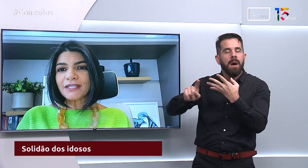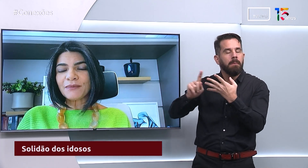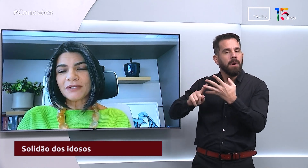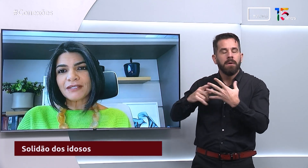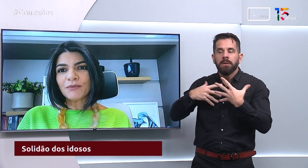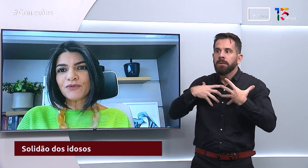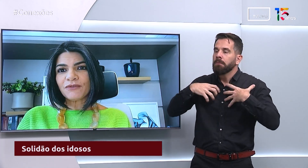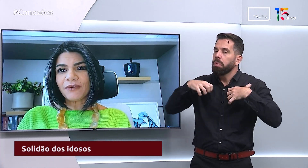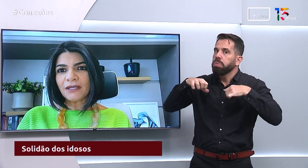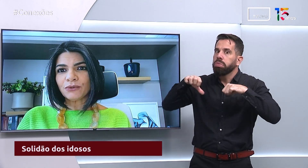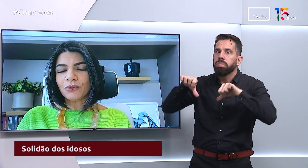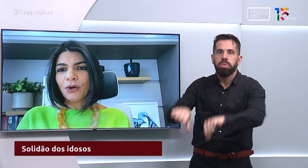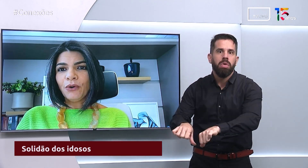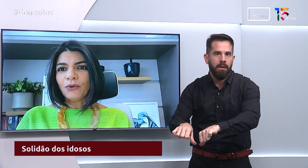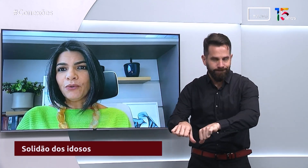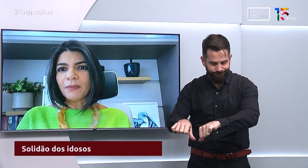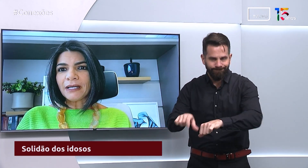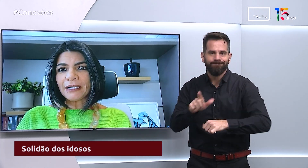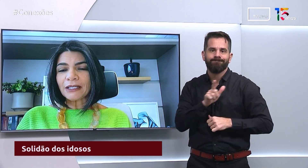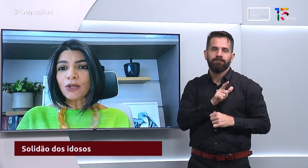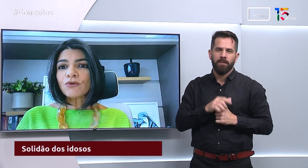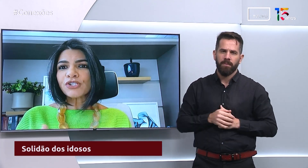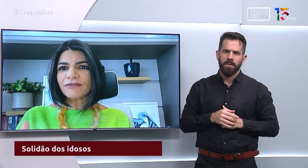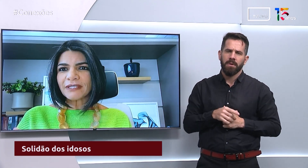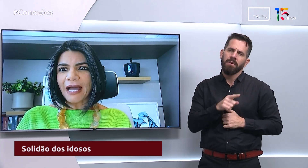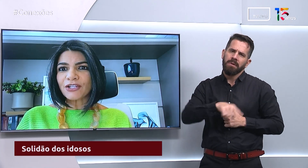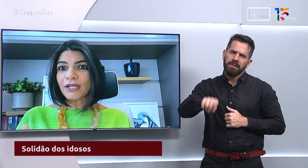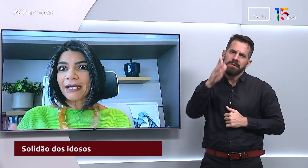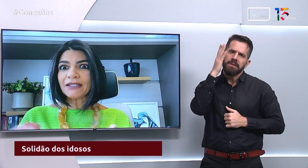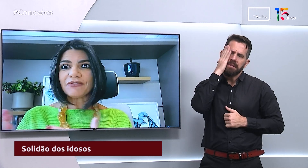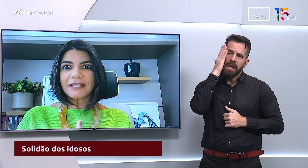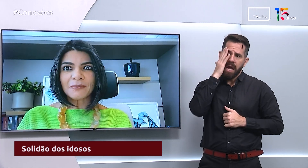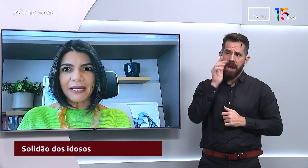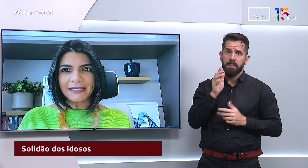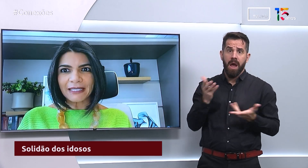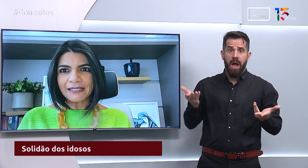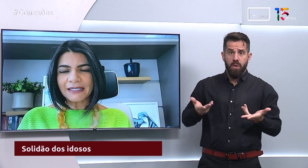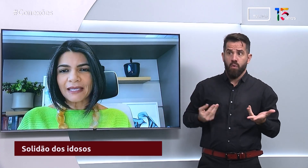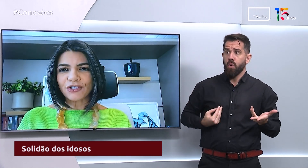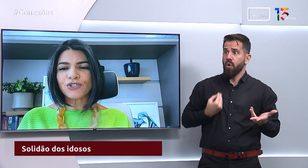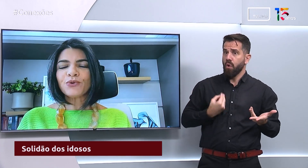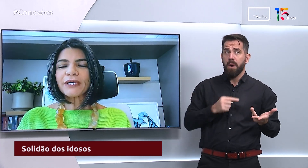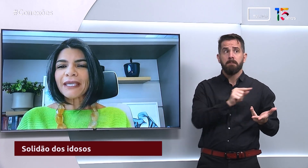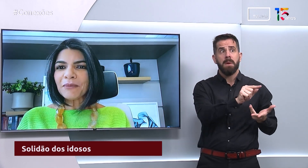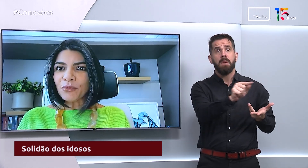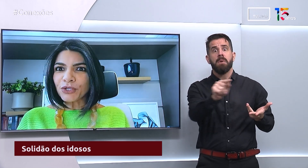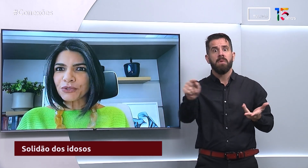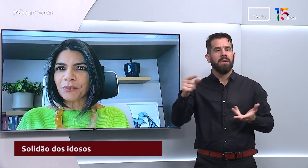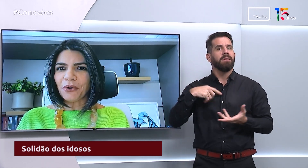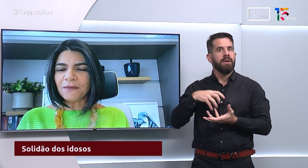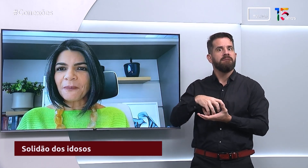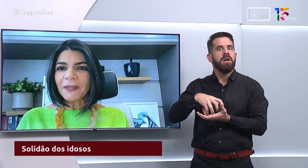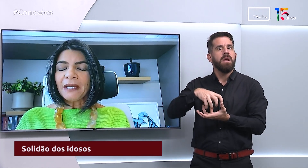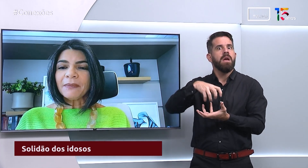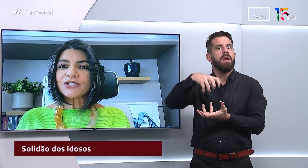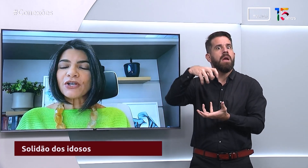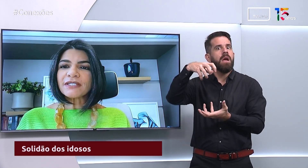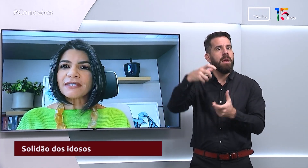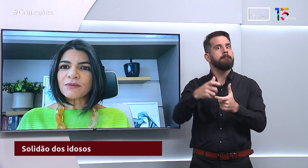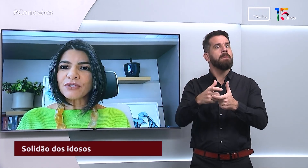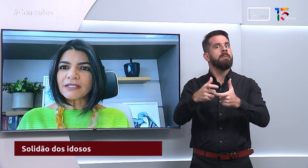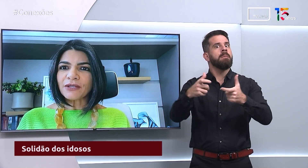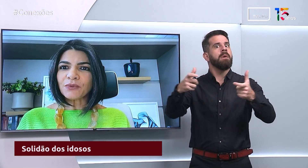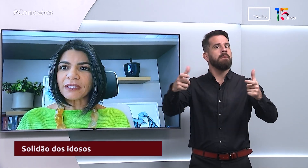nós estamos vivendo uma longevidade cada vez mais crescente, o que é muito bom, mas